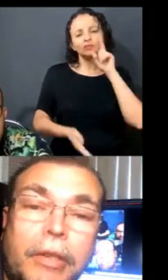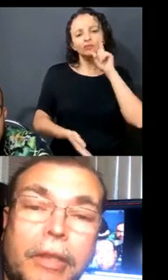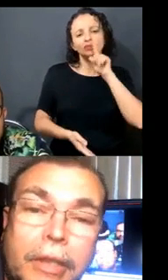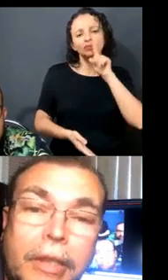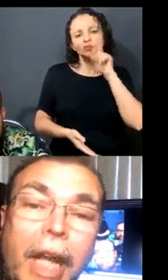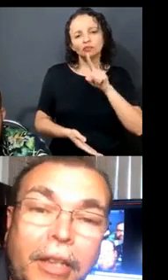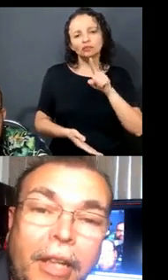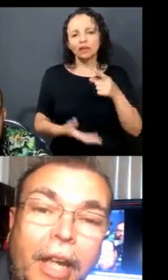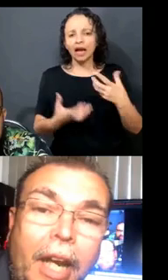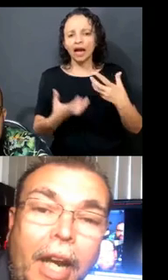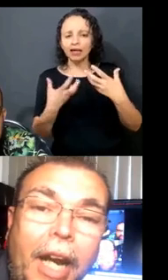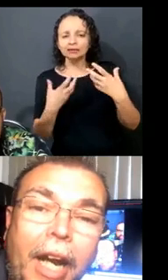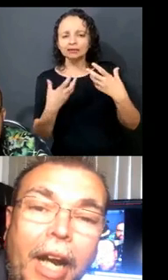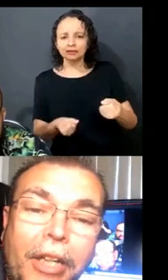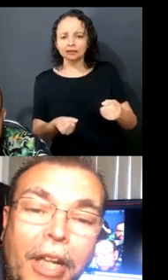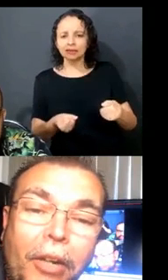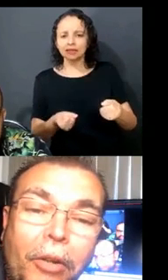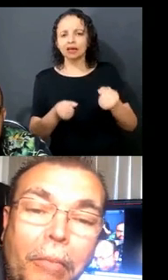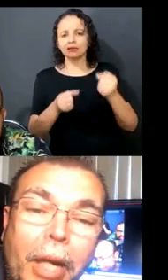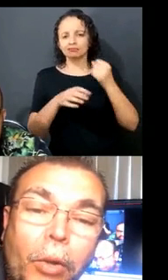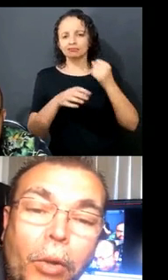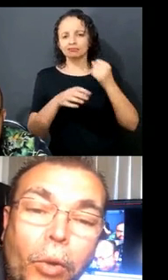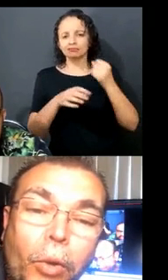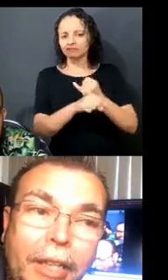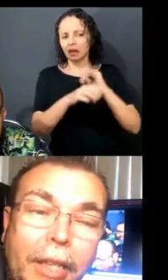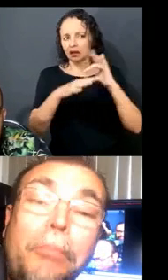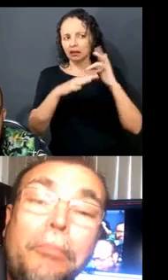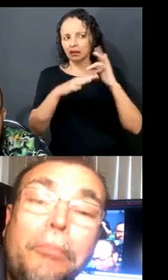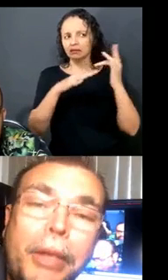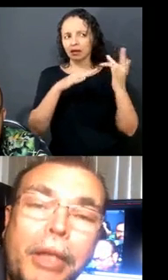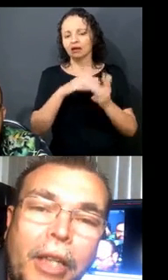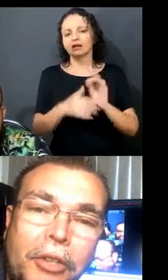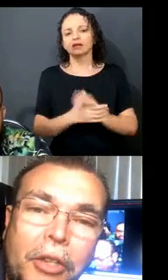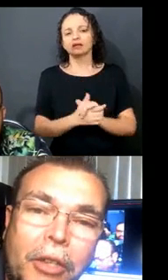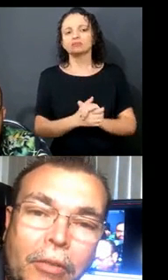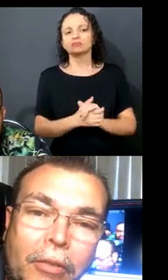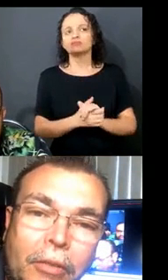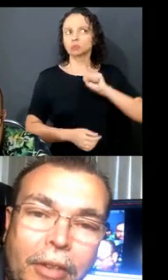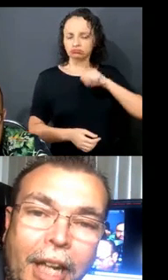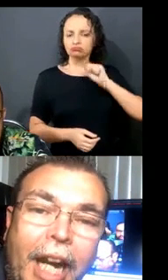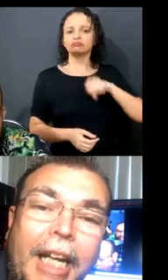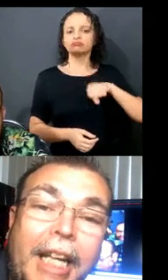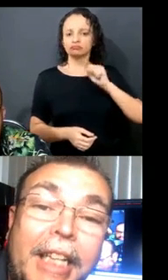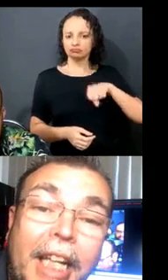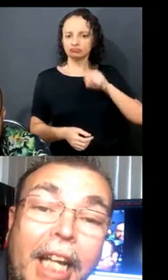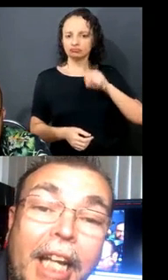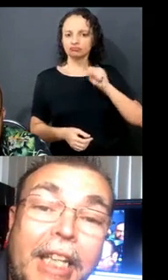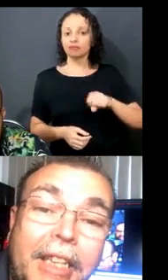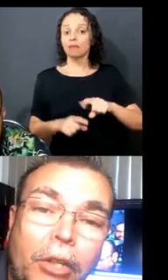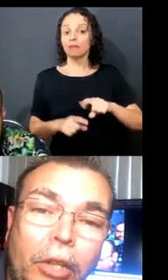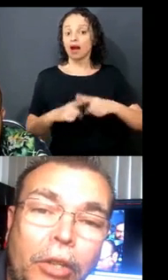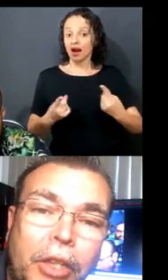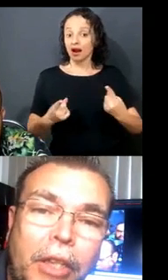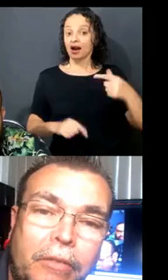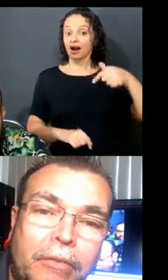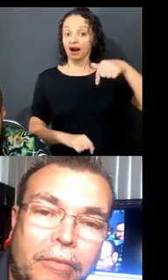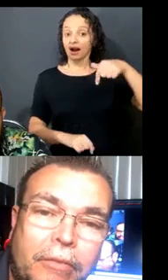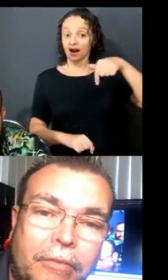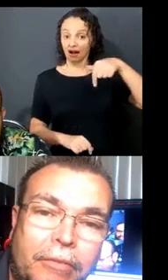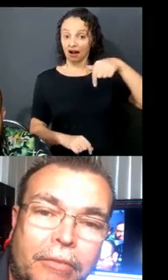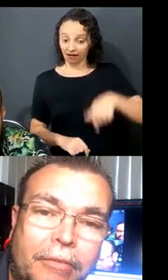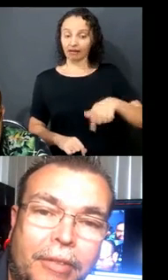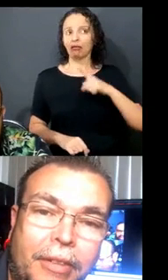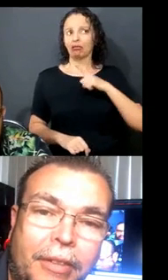digital? Sim, tem. Agora, uma coisa impressionante. Aqui é a terra